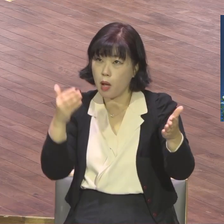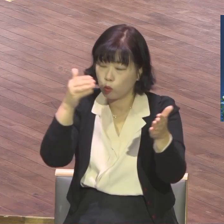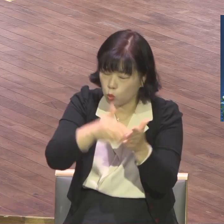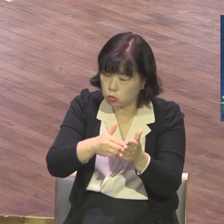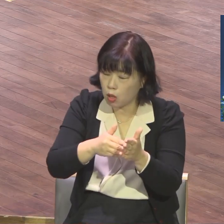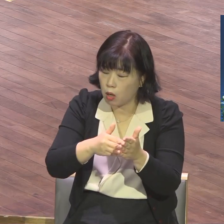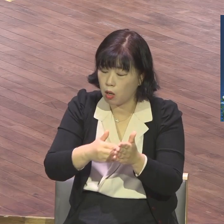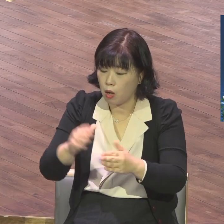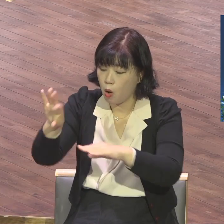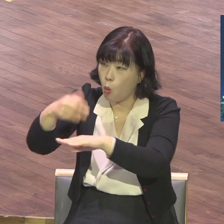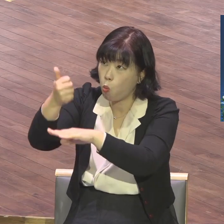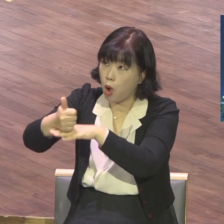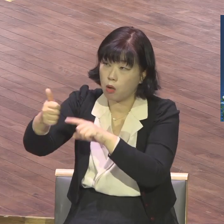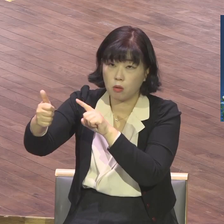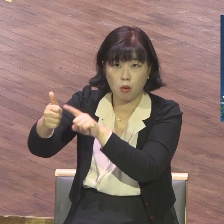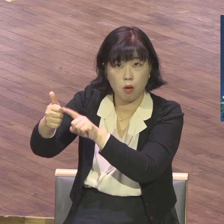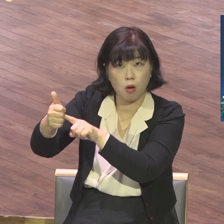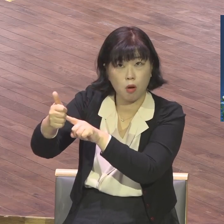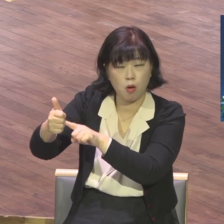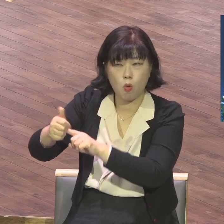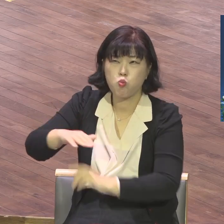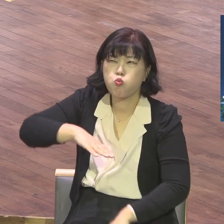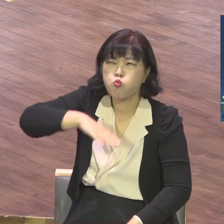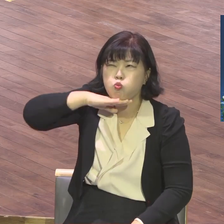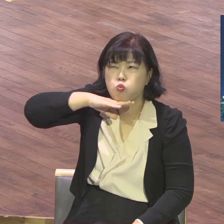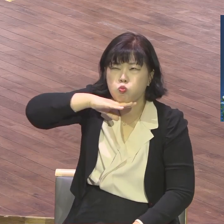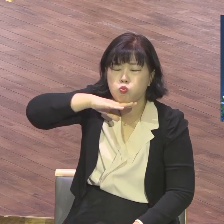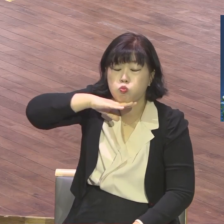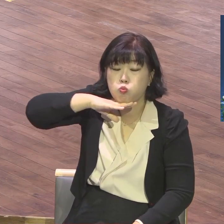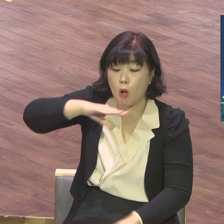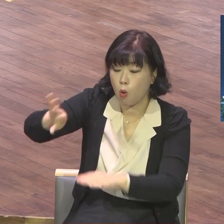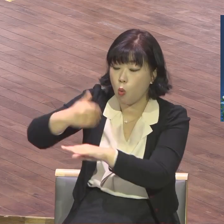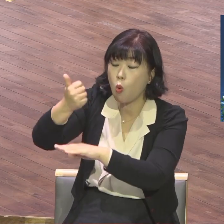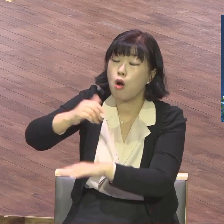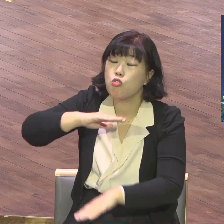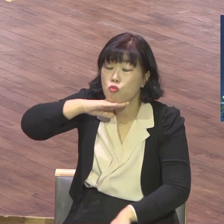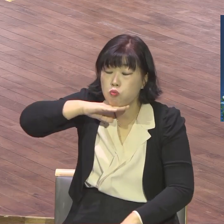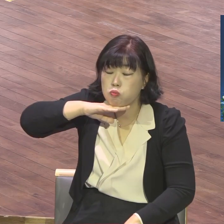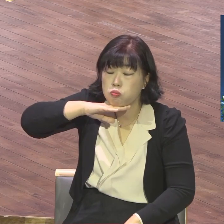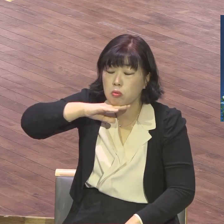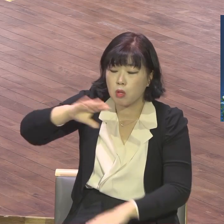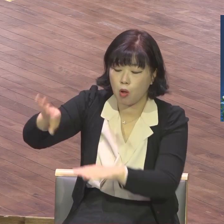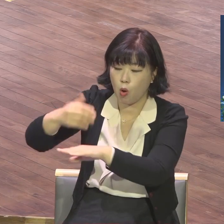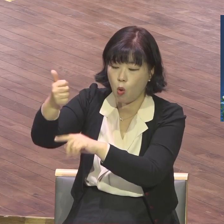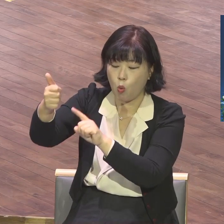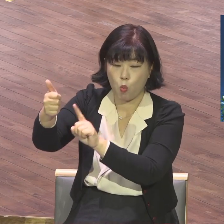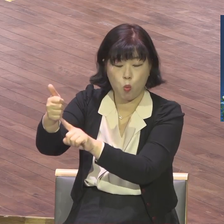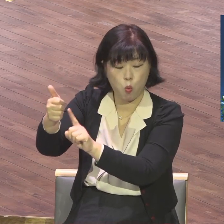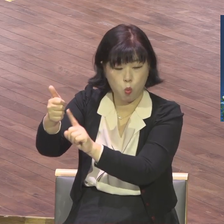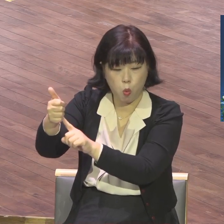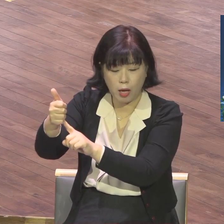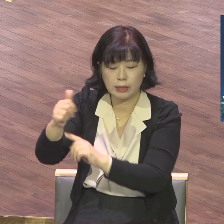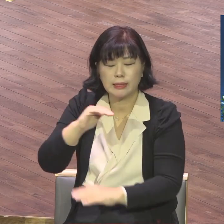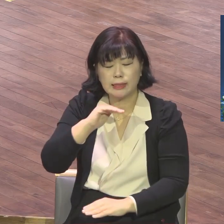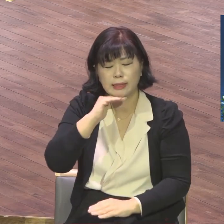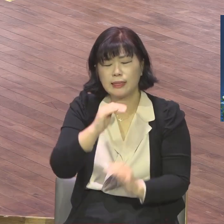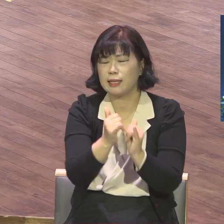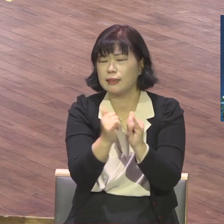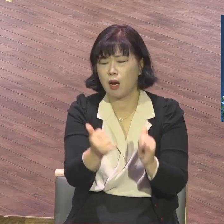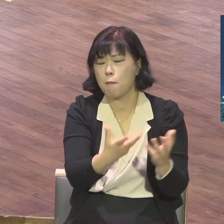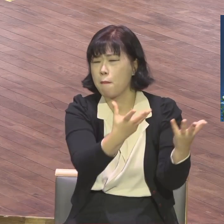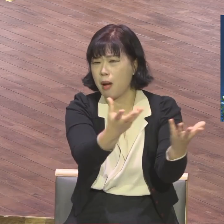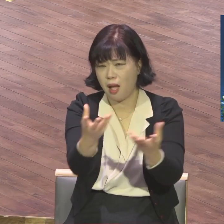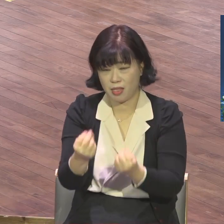마음대로 재판하기 때문에 기다리는 사람들이 너무 많았어요. 황제의 마음이 나면 하고 안 하면 안 하고 기다리는